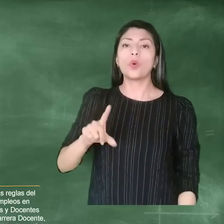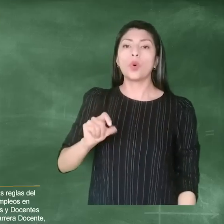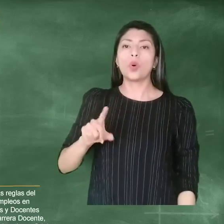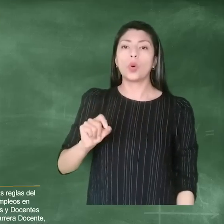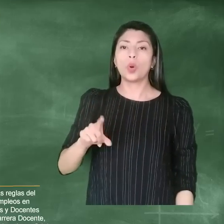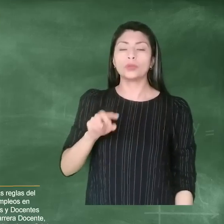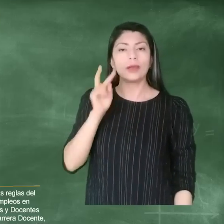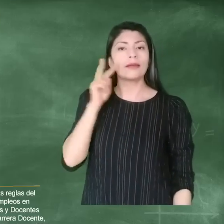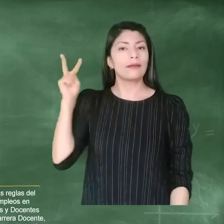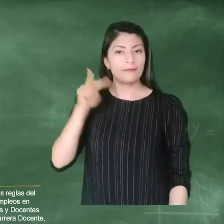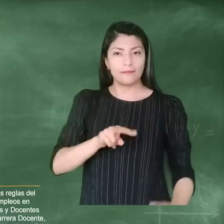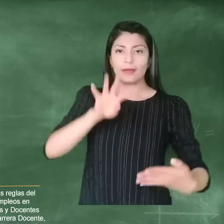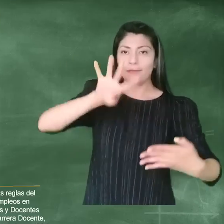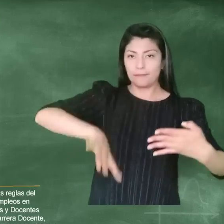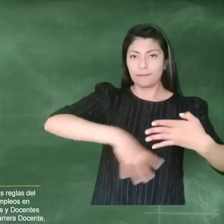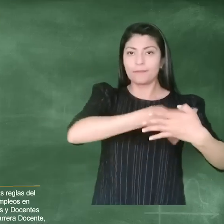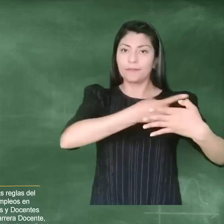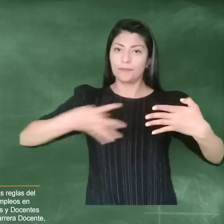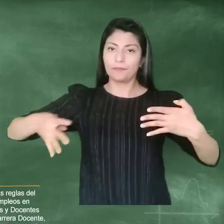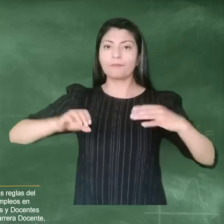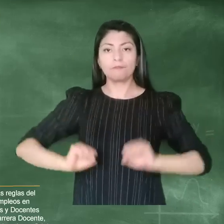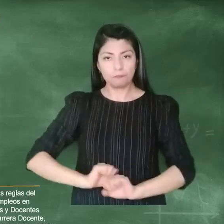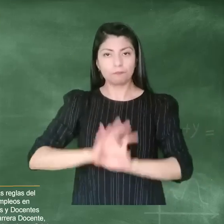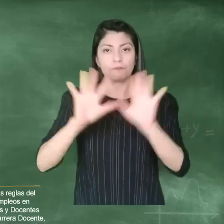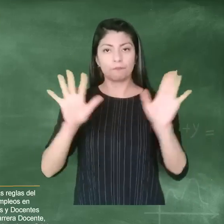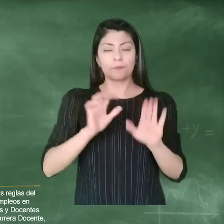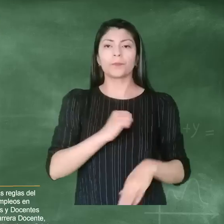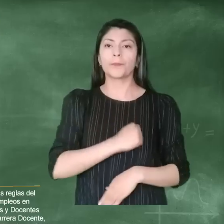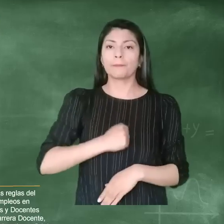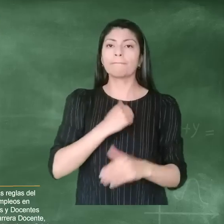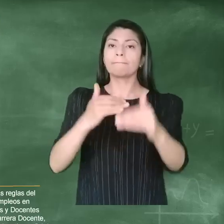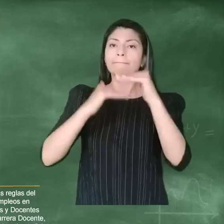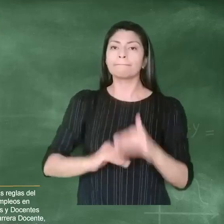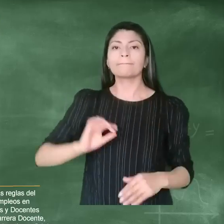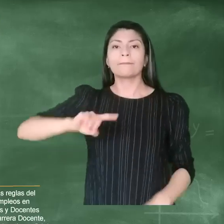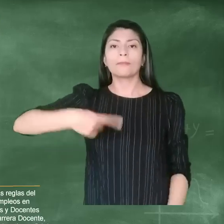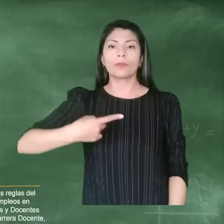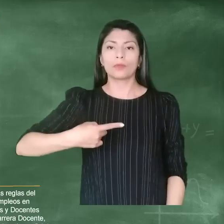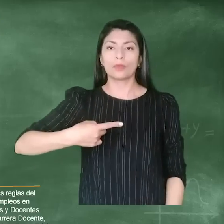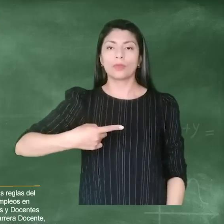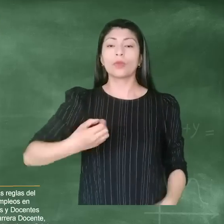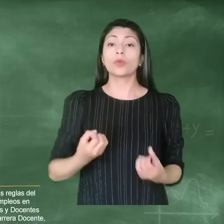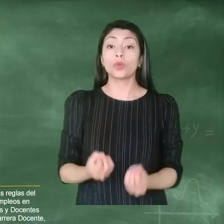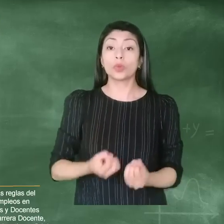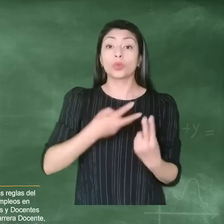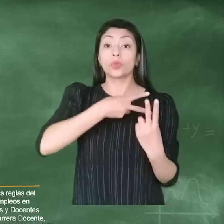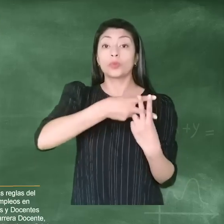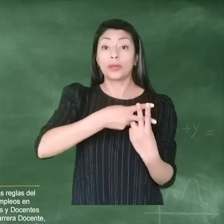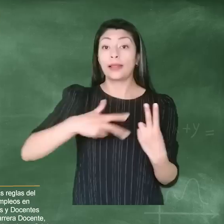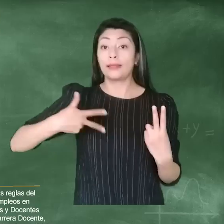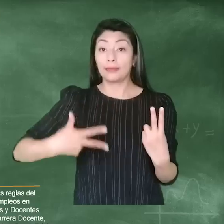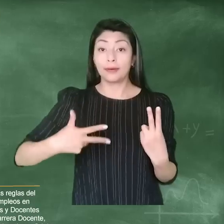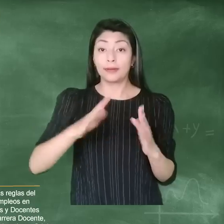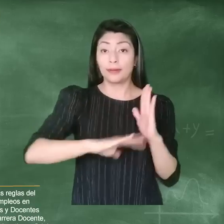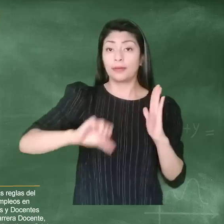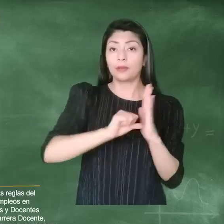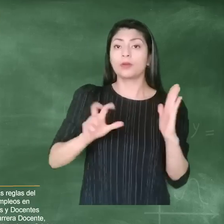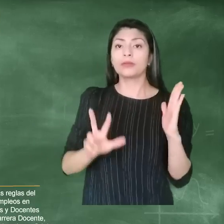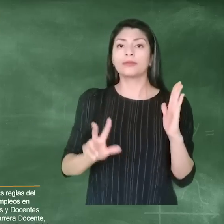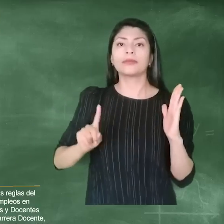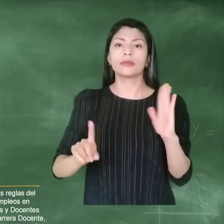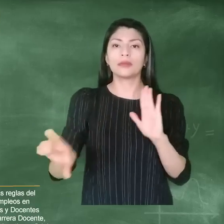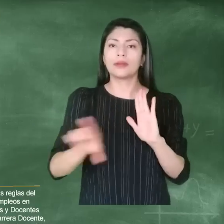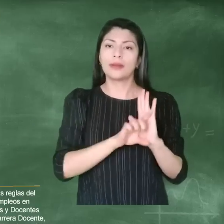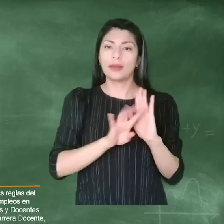a la página 11 de documento para visualizar la tabla. Parágrafo 1. En los términos del numeral 3